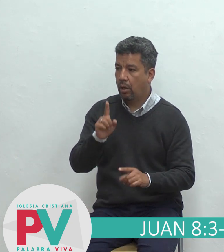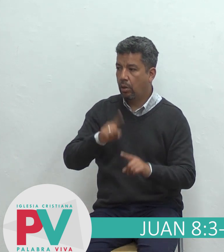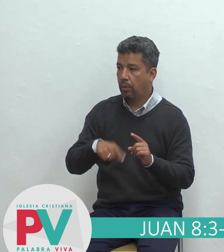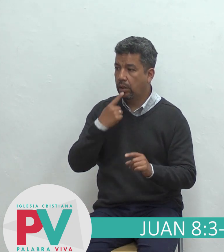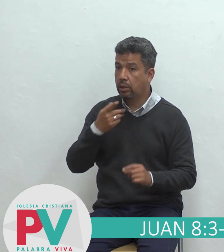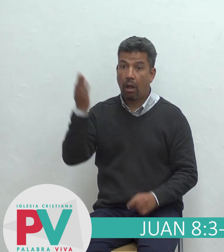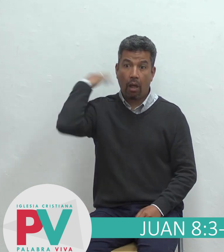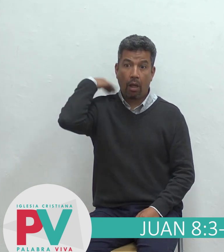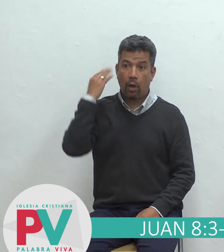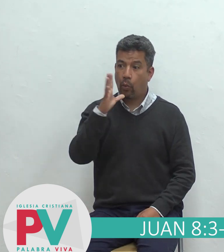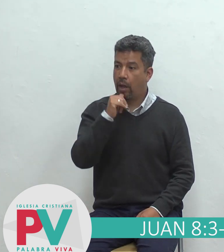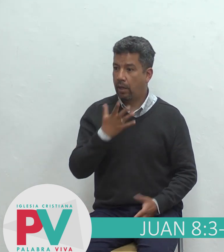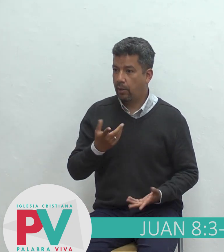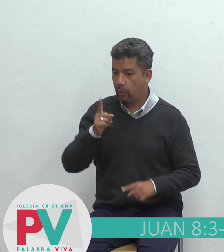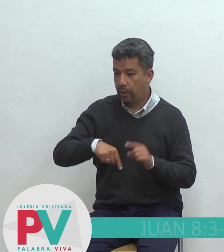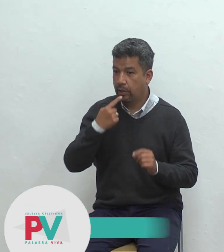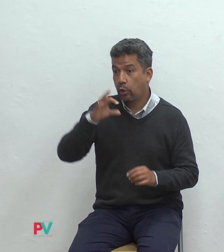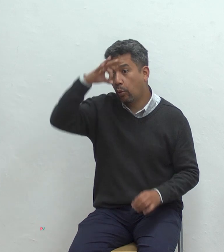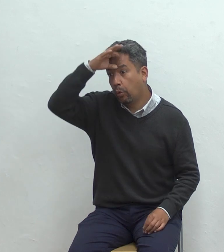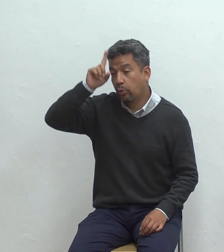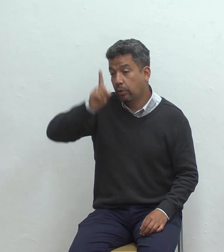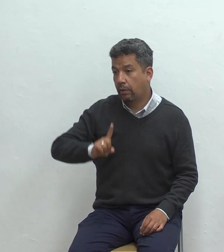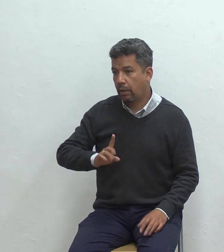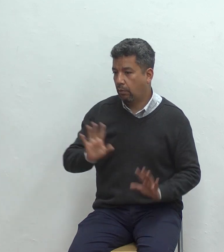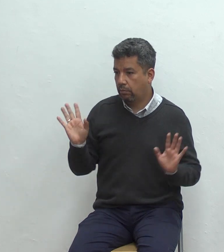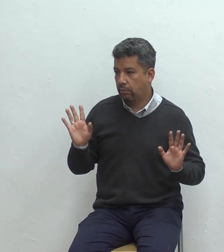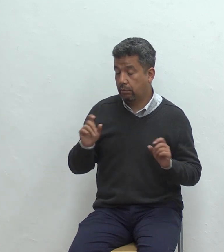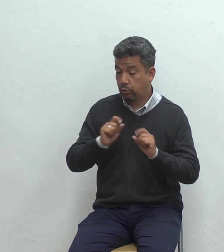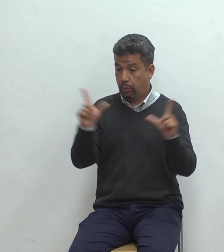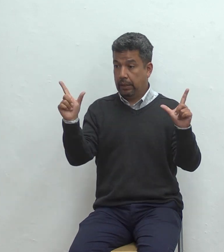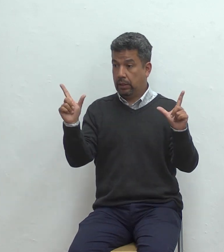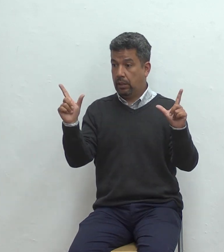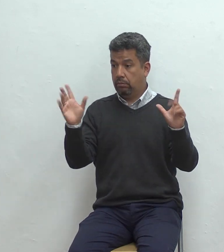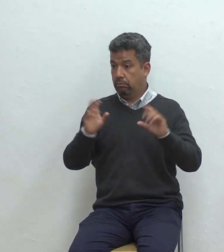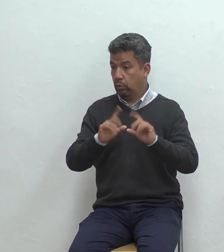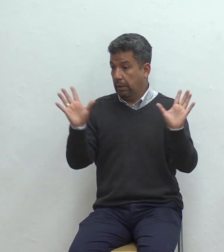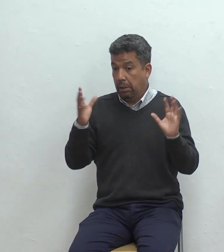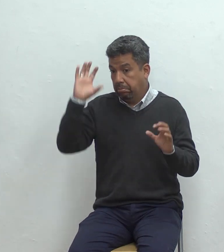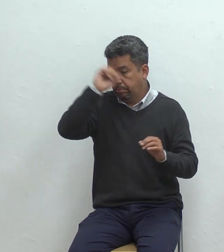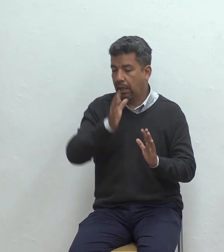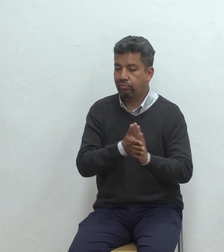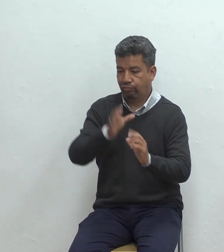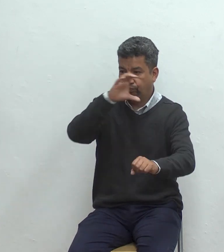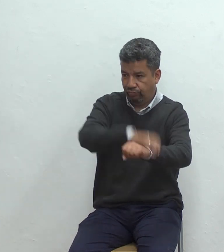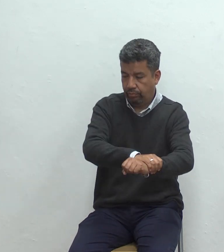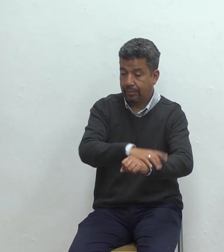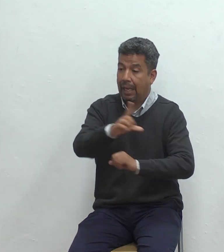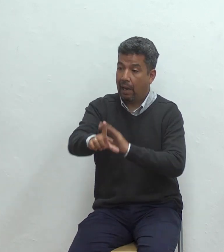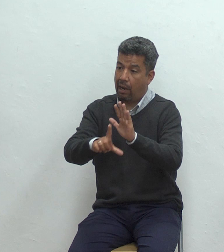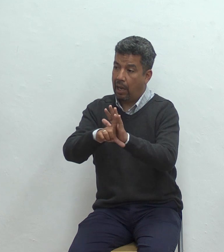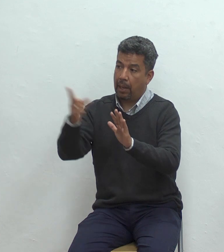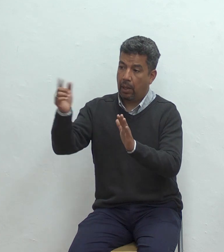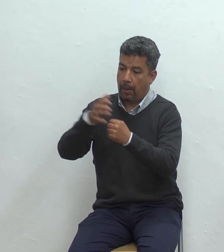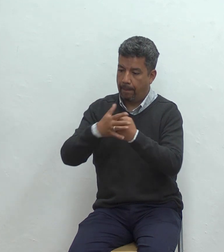mis espaldas, ¿no? O sea, ya, ahí sí no podía decir, no, yo no sabía, fue a mis, no. Ella fue sorprendida en el acto mismo del adulterio. Y en la ley nos